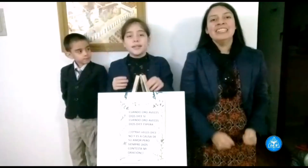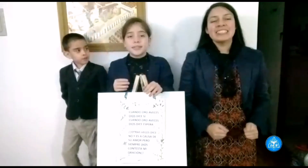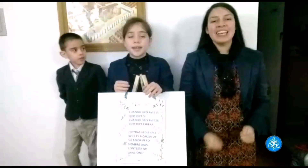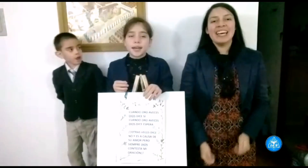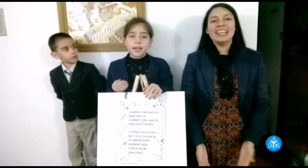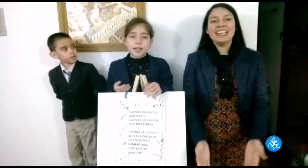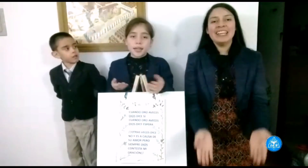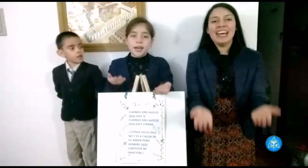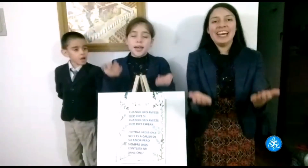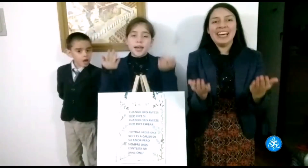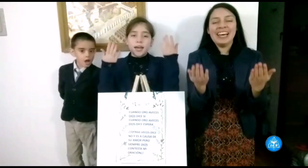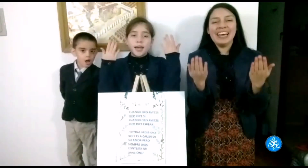Seguiré,